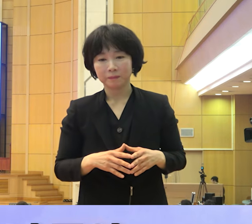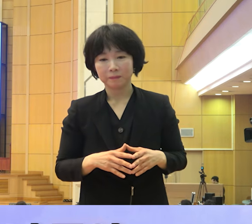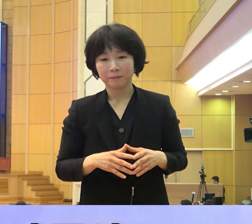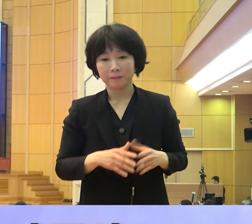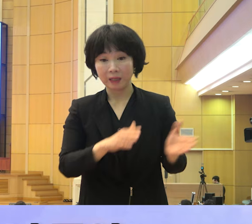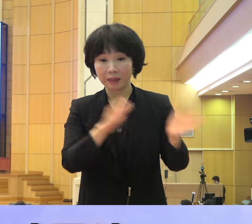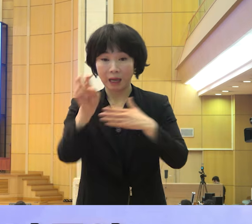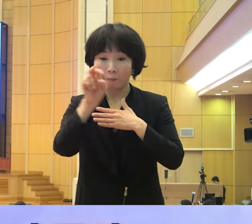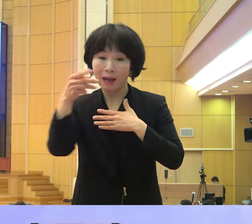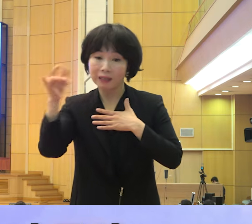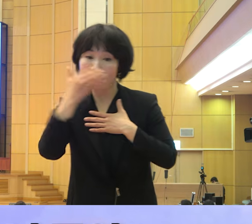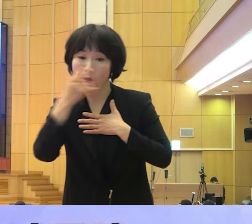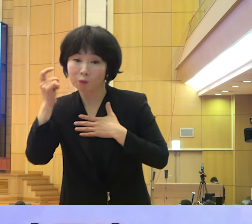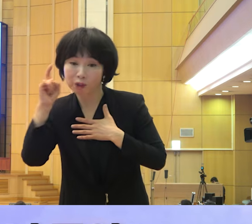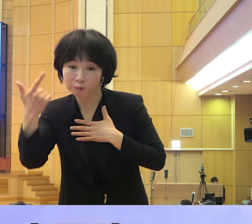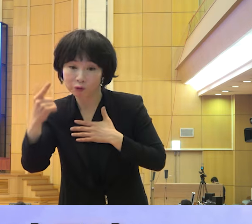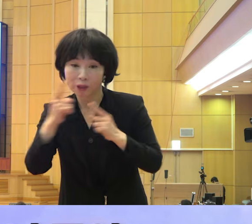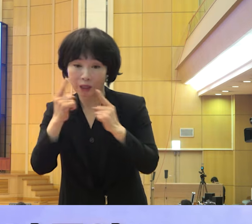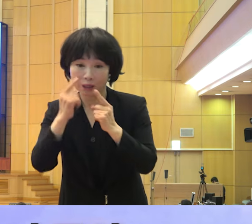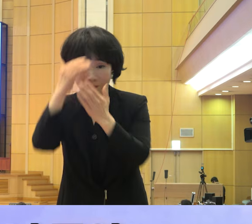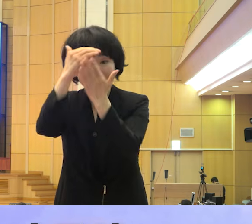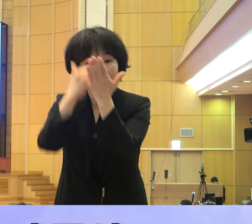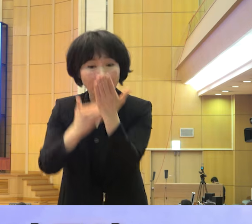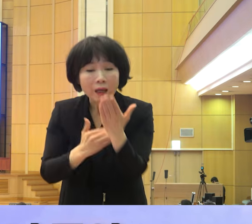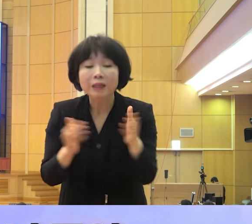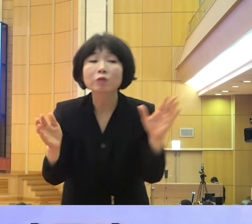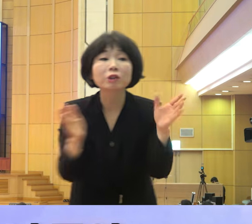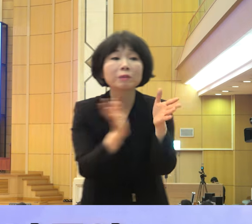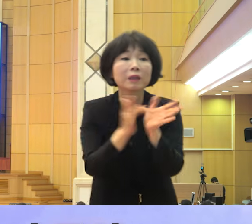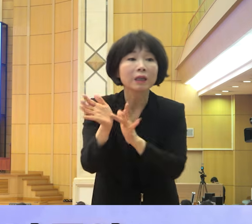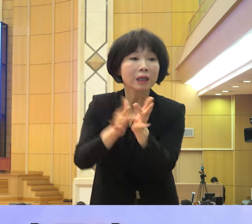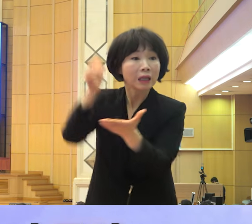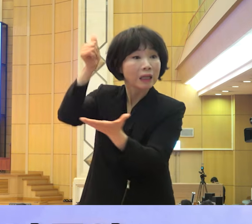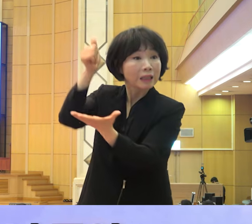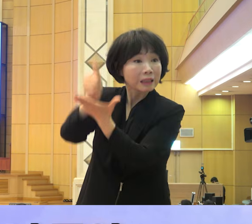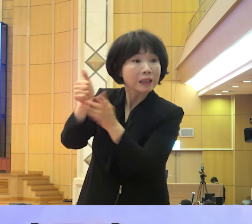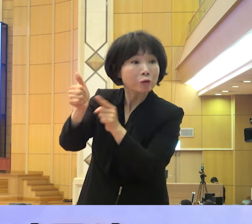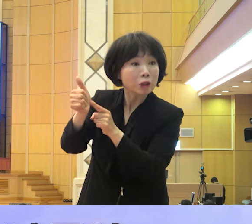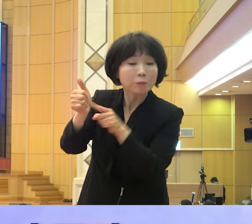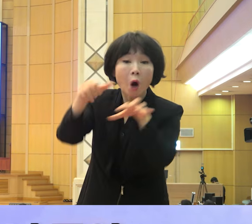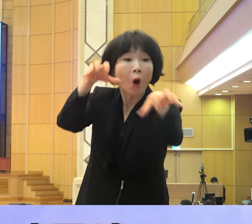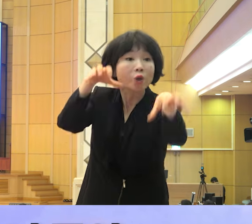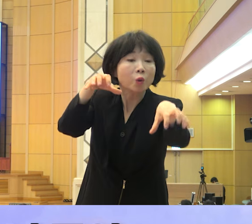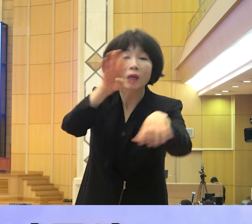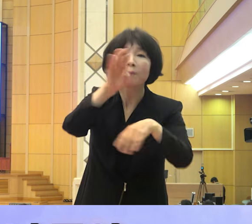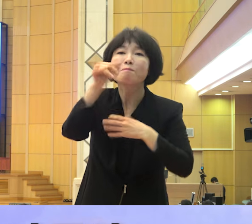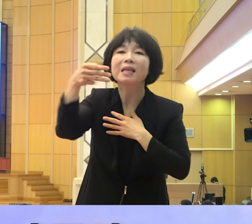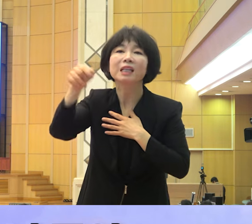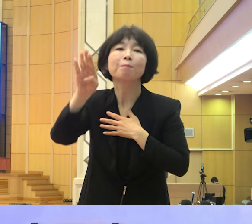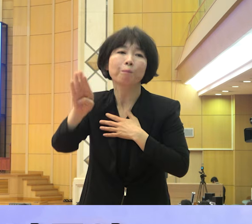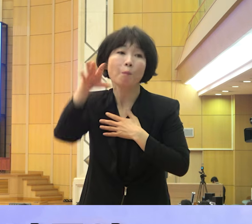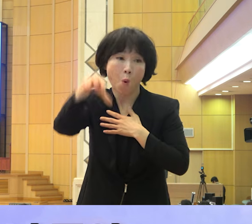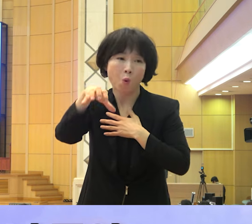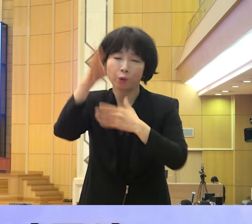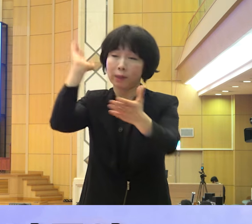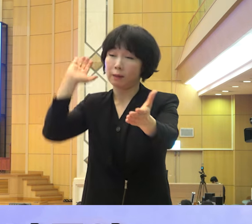마태복음 16장 13절에 이런 말씀을 하죠. 예수께서 빌립보 가이사랴 지방에